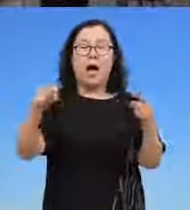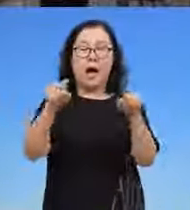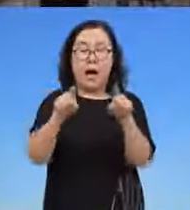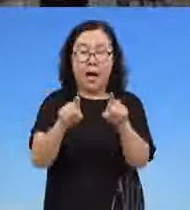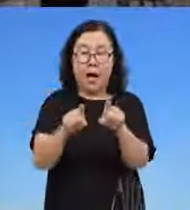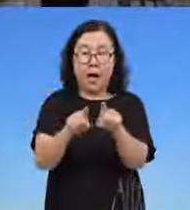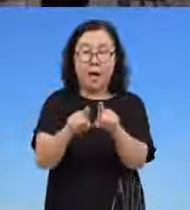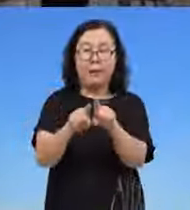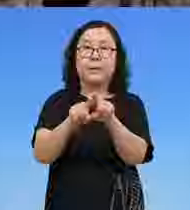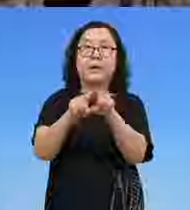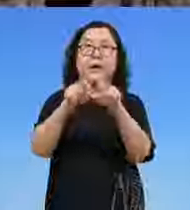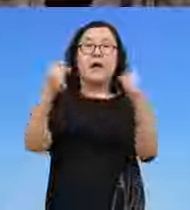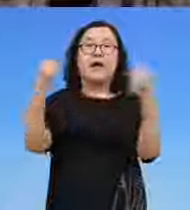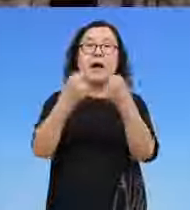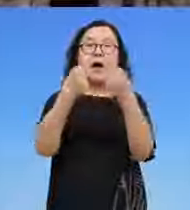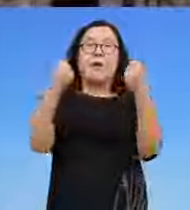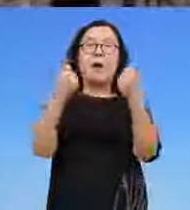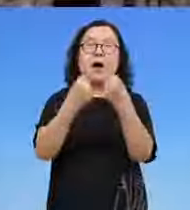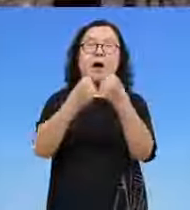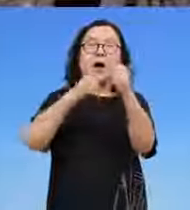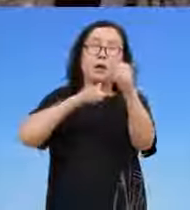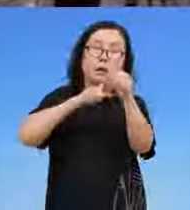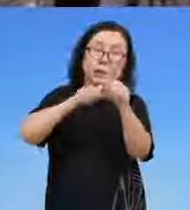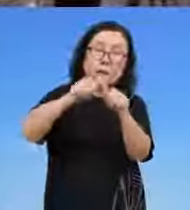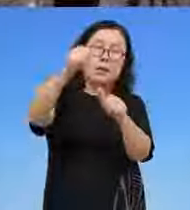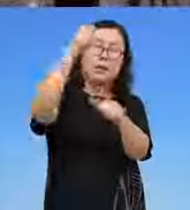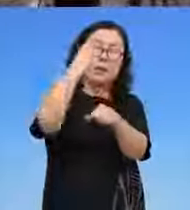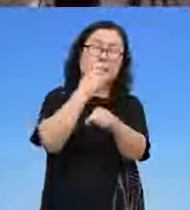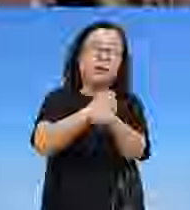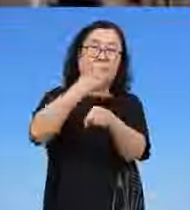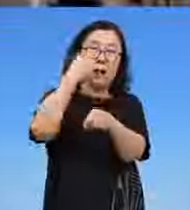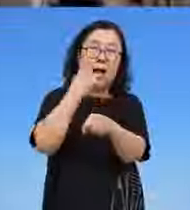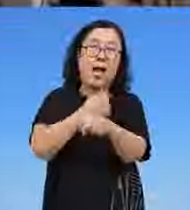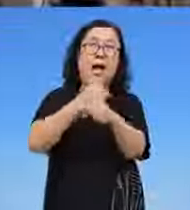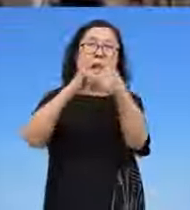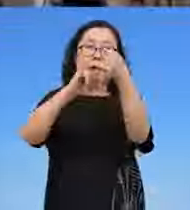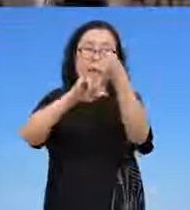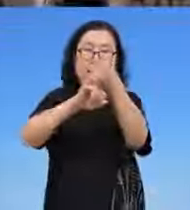주와 함께 싸워 승리하리라.